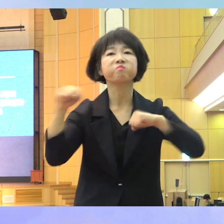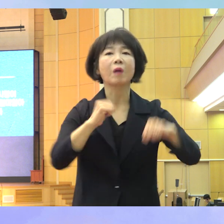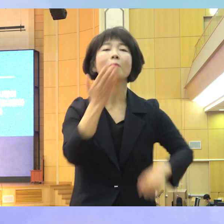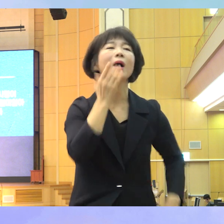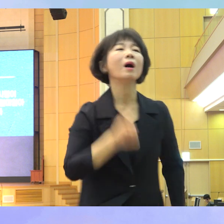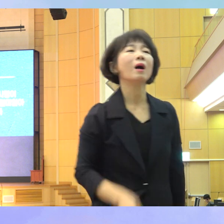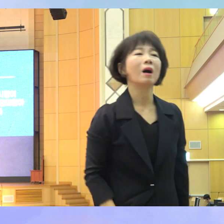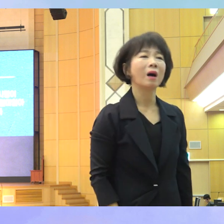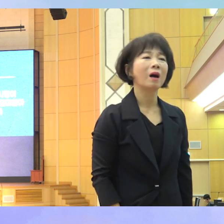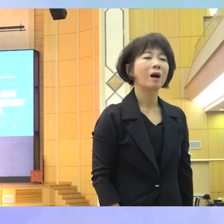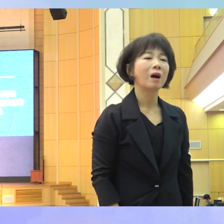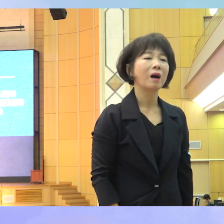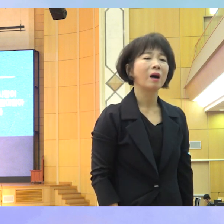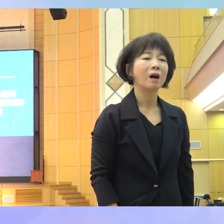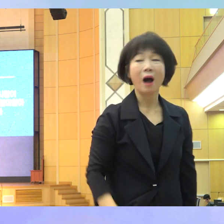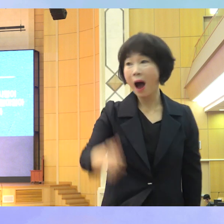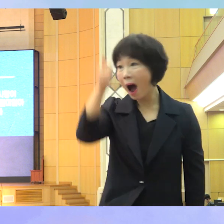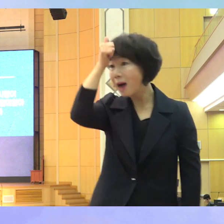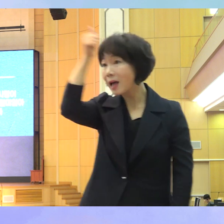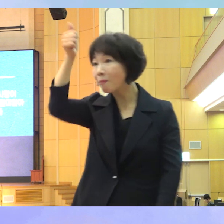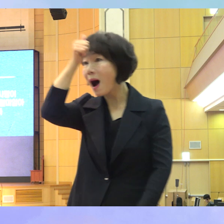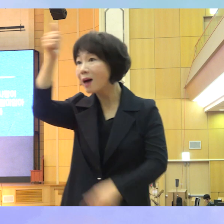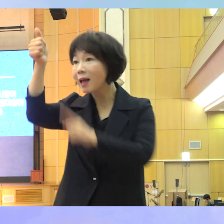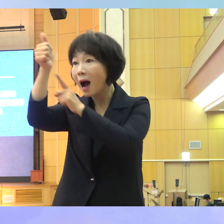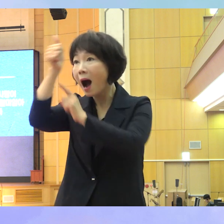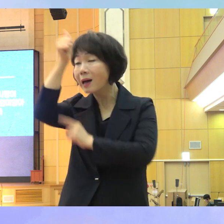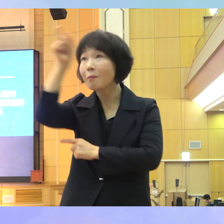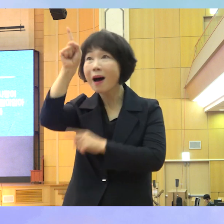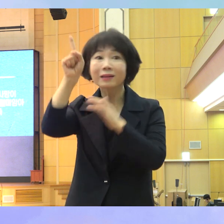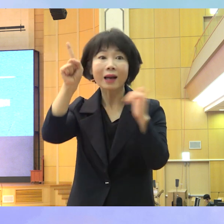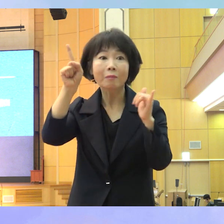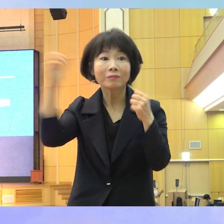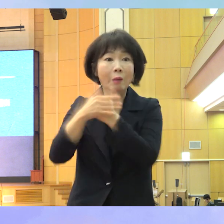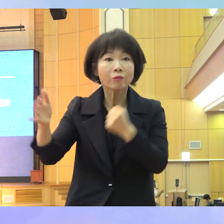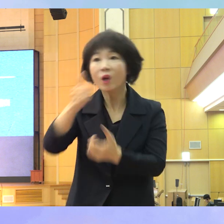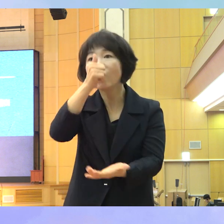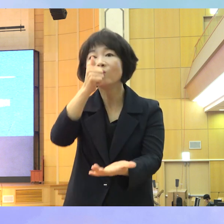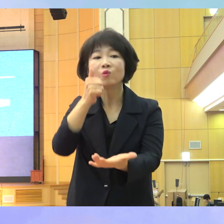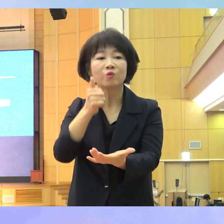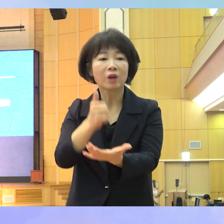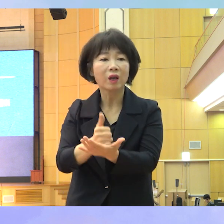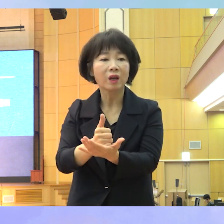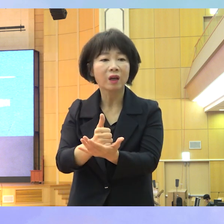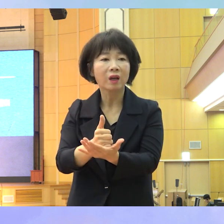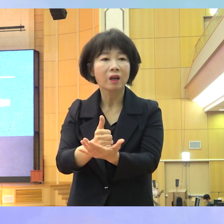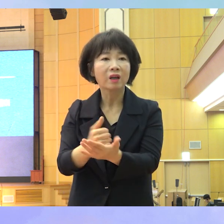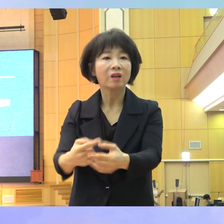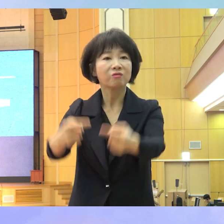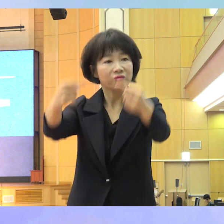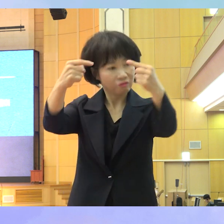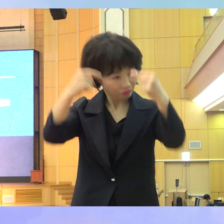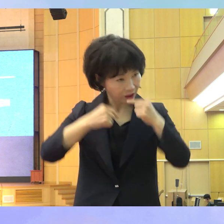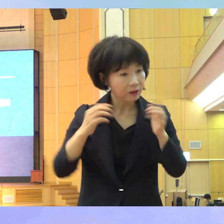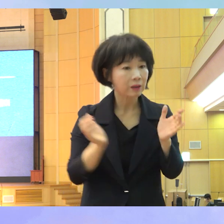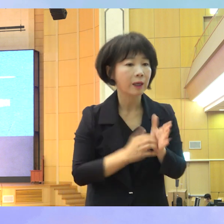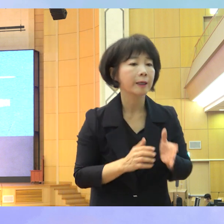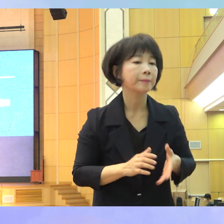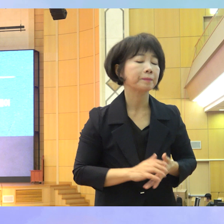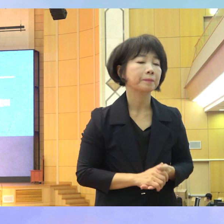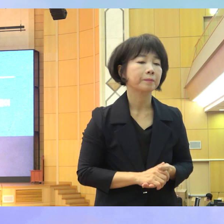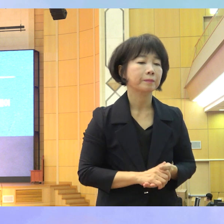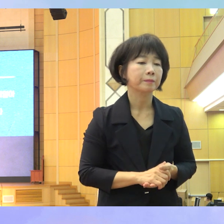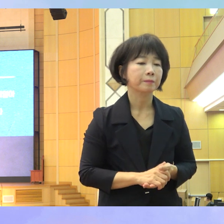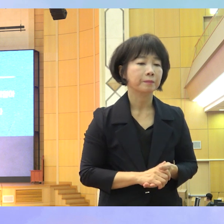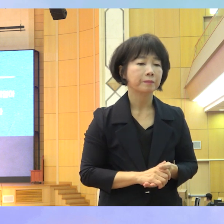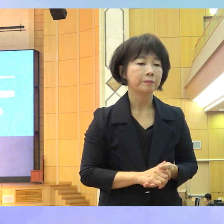왕노릇. 지배를 하는 거예요. 지배를. 죄가 왕노릇하였은즉 더욱 은혜와 의의 선물을 넘치게